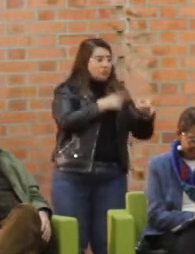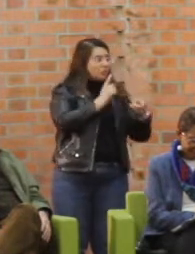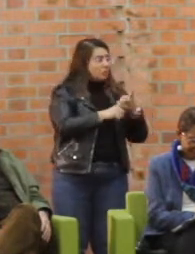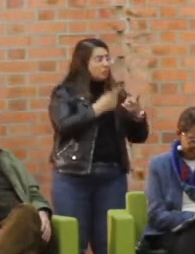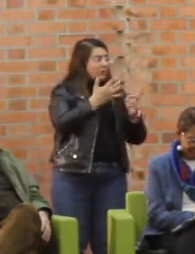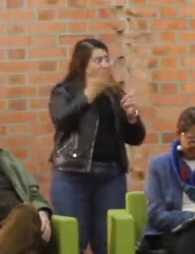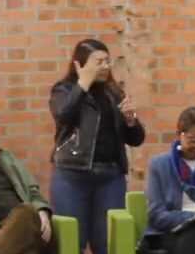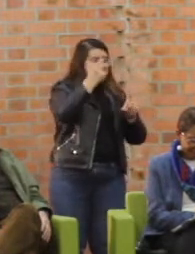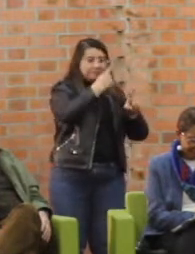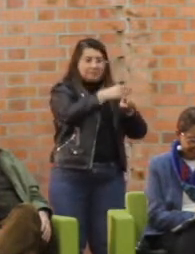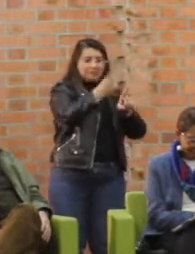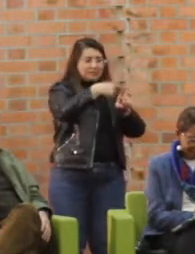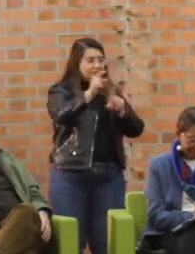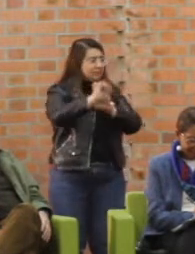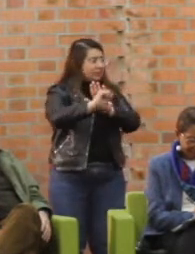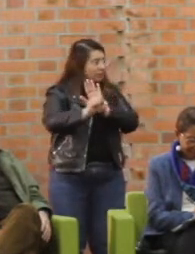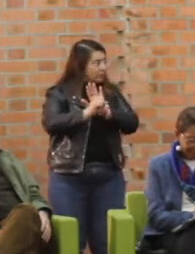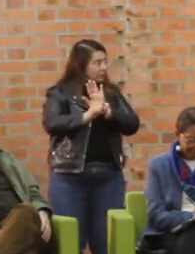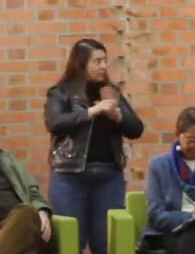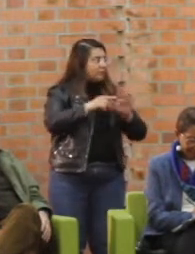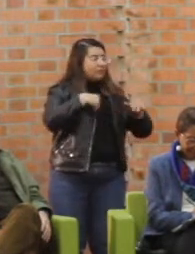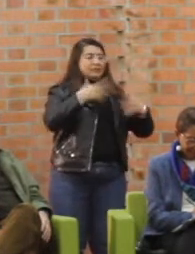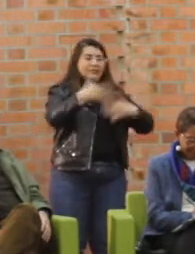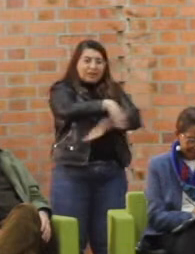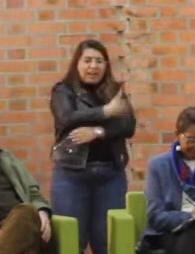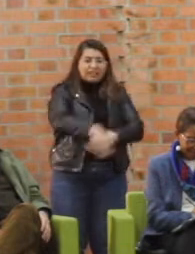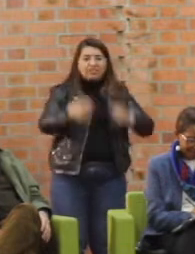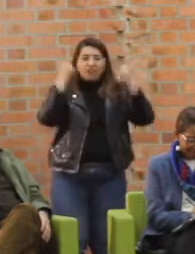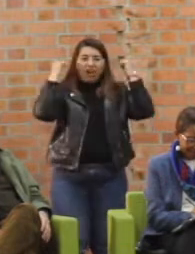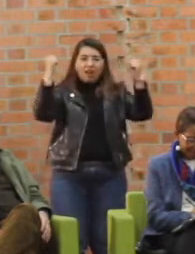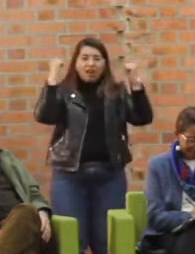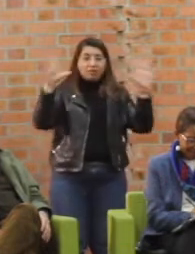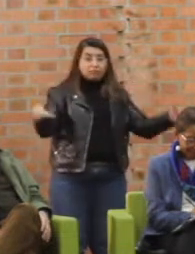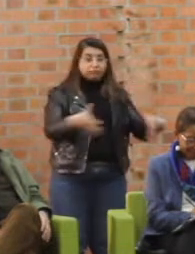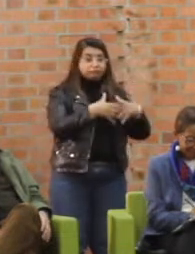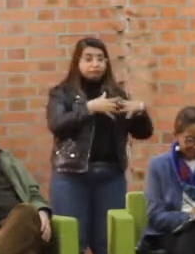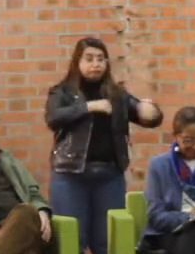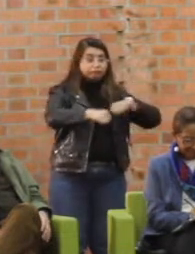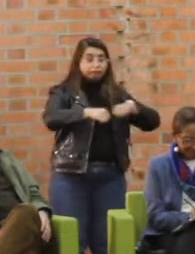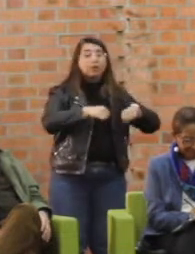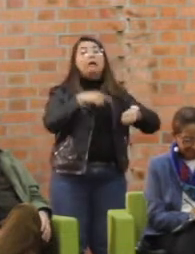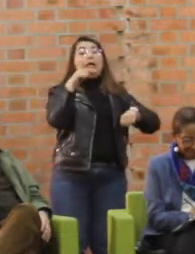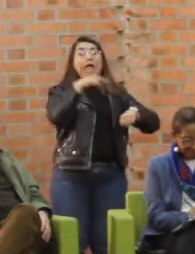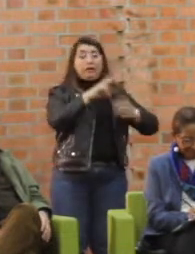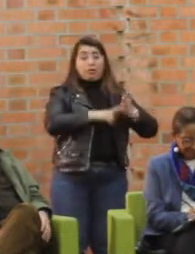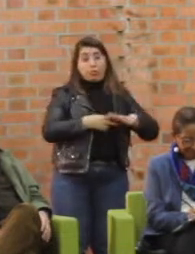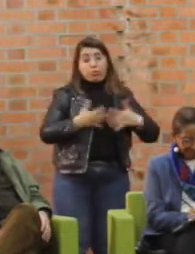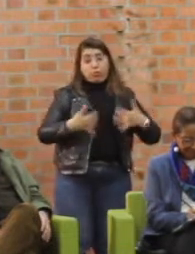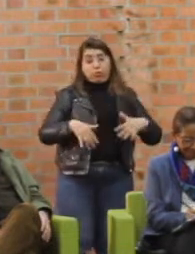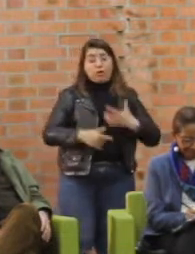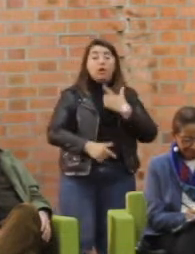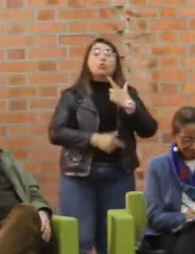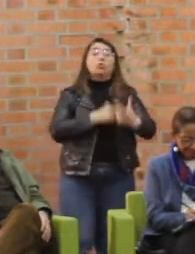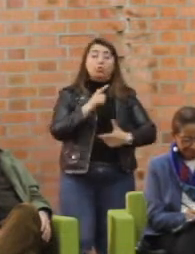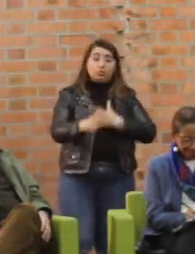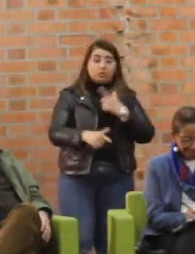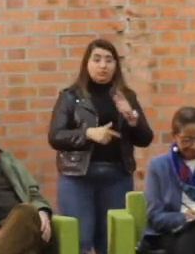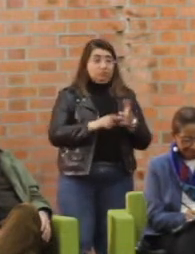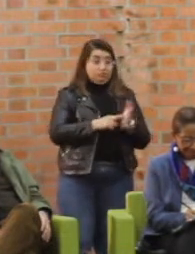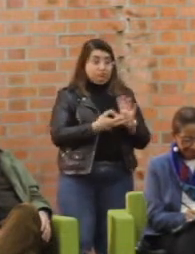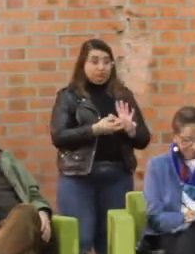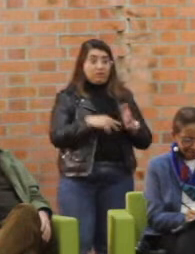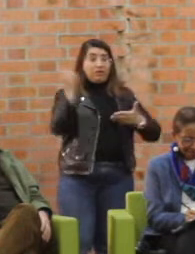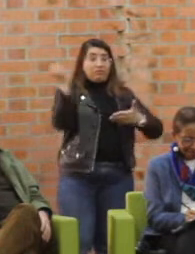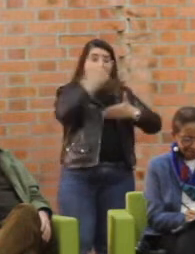incluso desde lo simbólico desde las calles pues como toda una lucha que que logró pues la despenalización